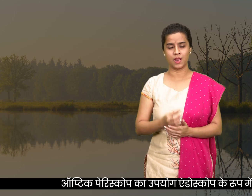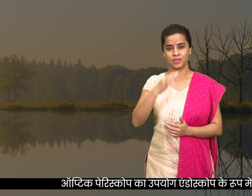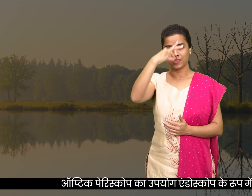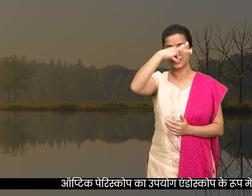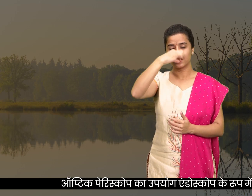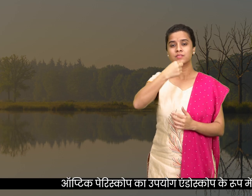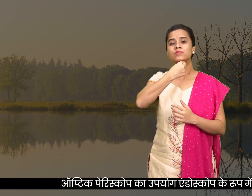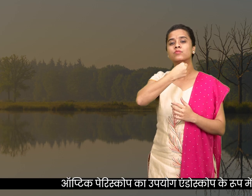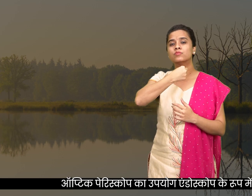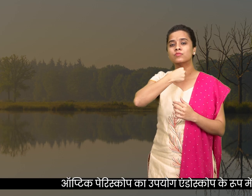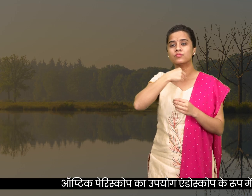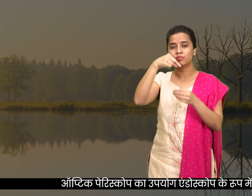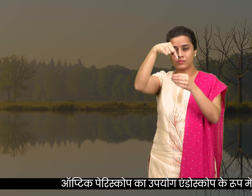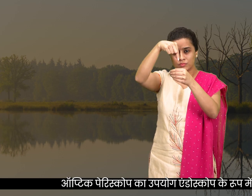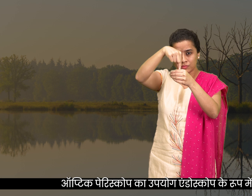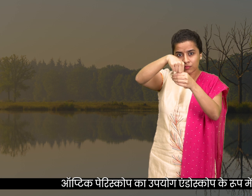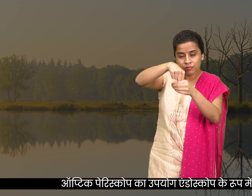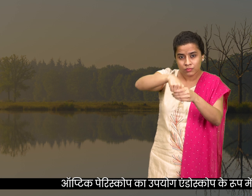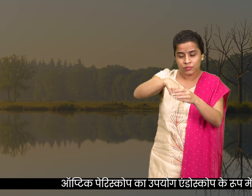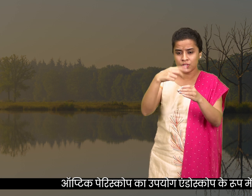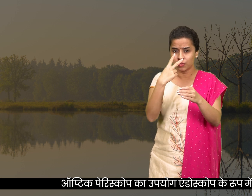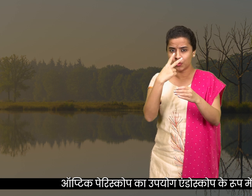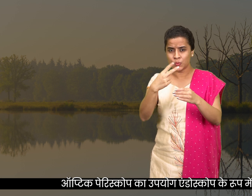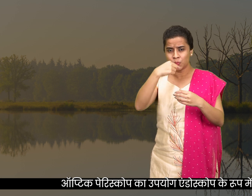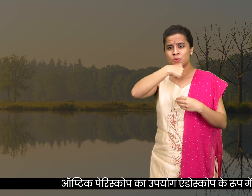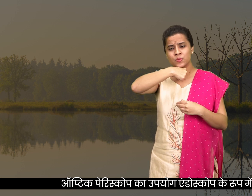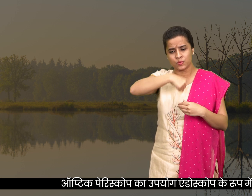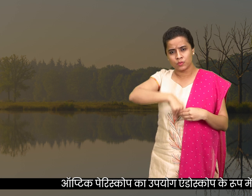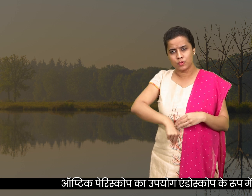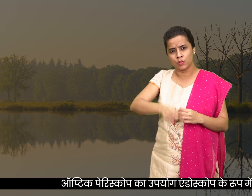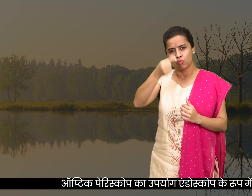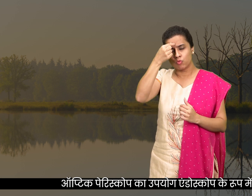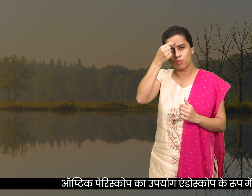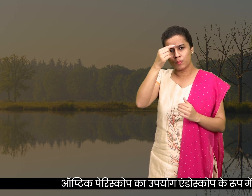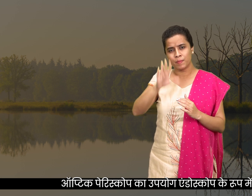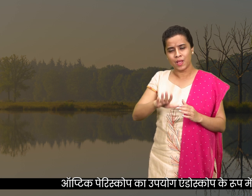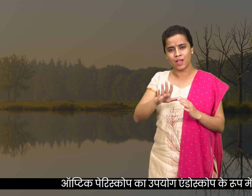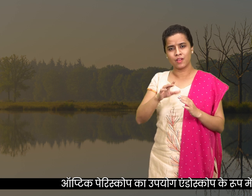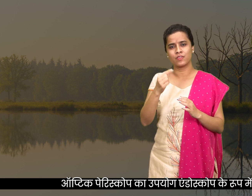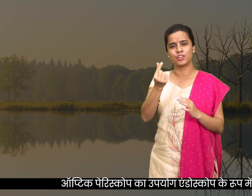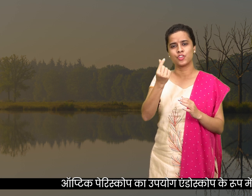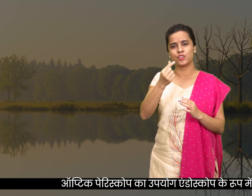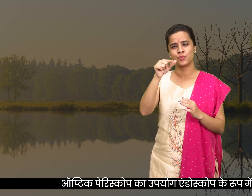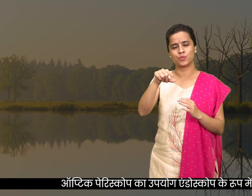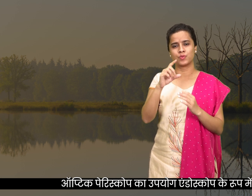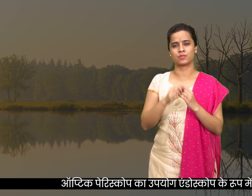ऑप्टिक पेरिस्कोप का उपयोग एंडोस्कोप के रूप में किया जाता है।